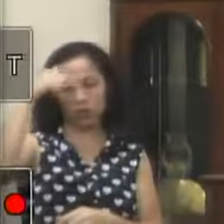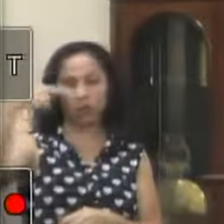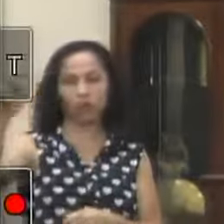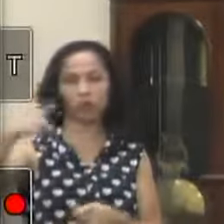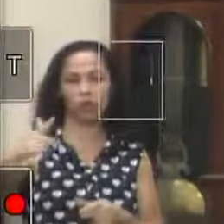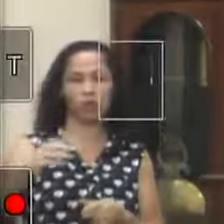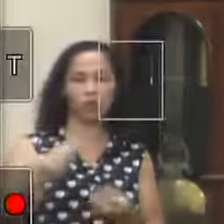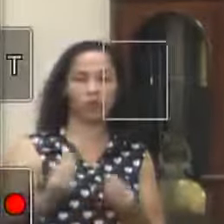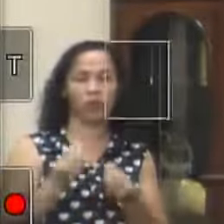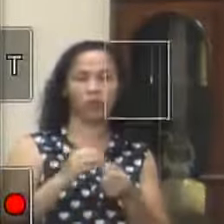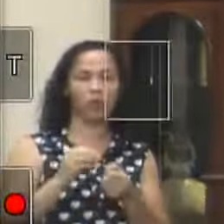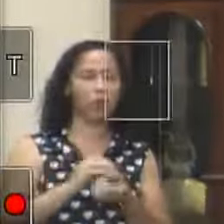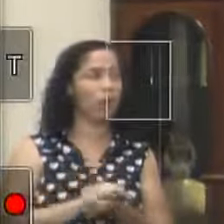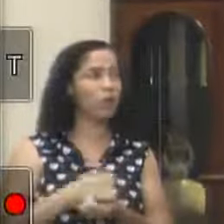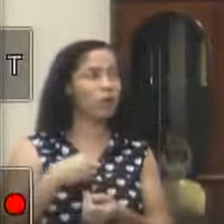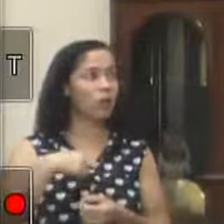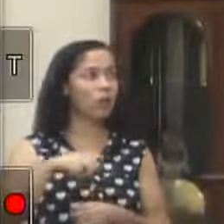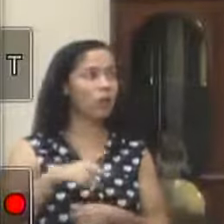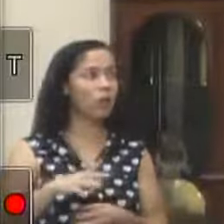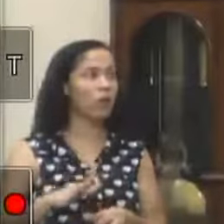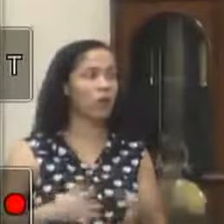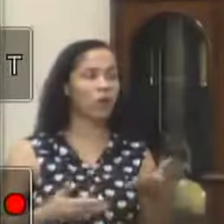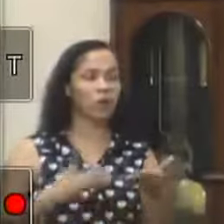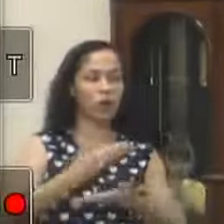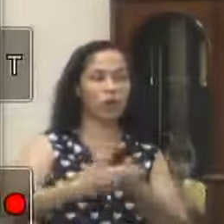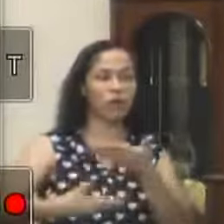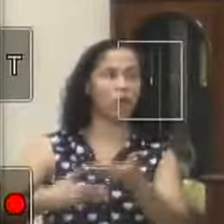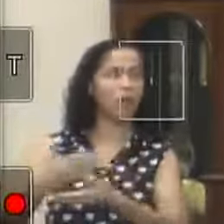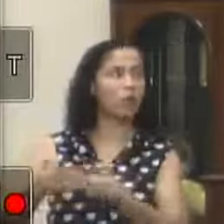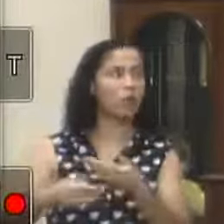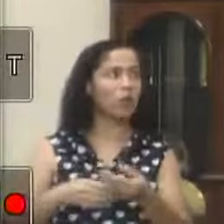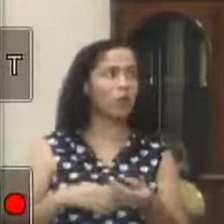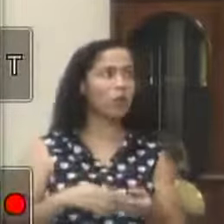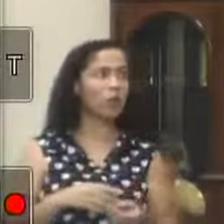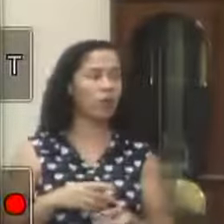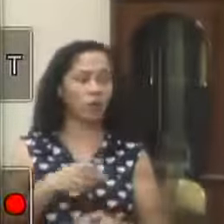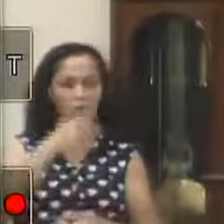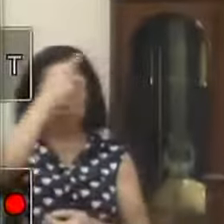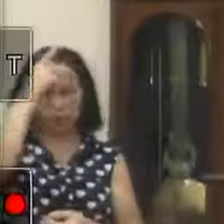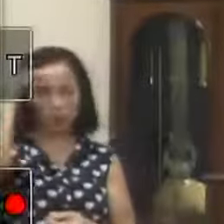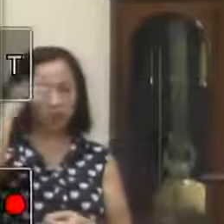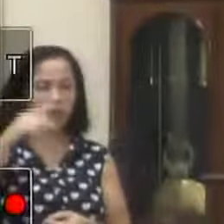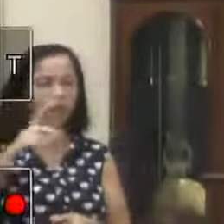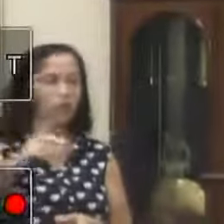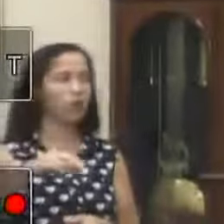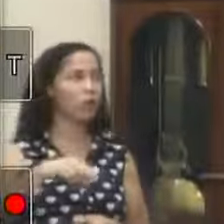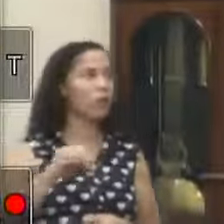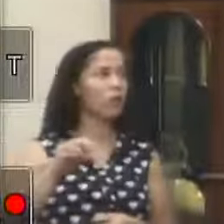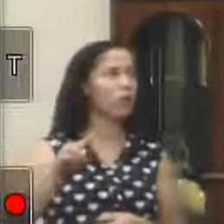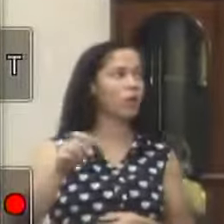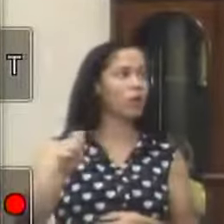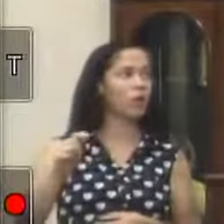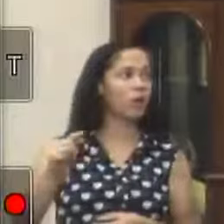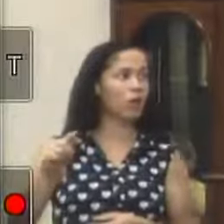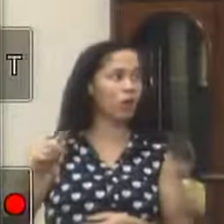atendimento, não vai muito longe. Eu participo, às vezes, muitas das vezes, diariamente, das pessoas, dos moradores de Nova Iguaçu. É